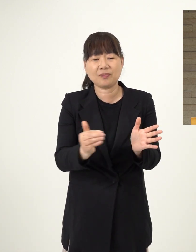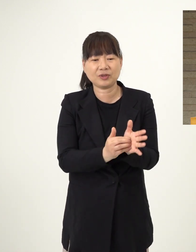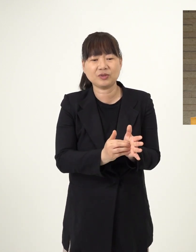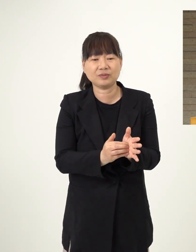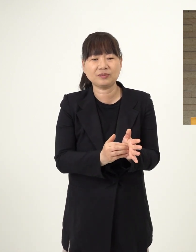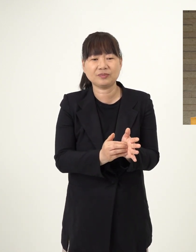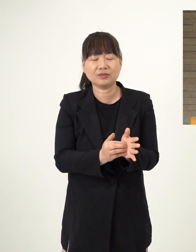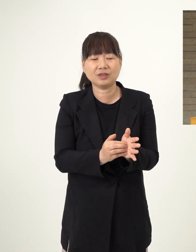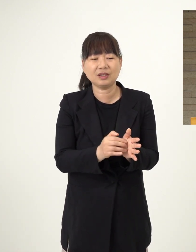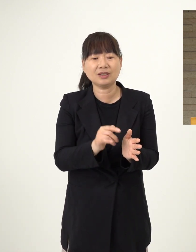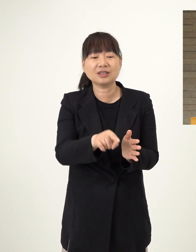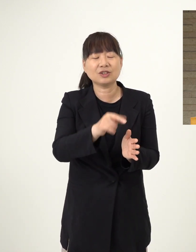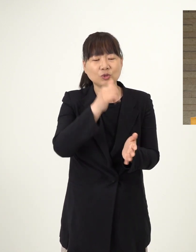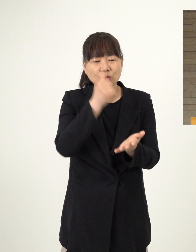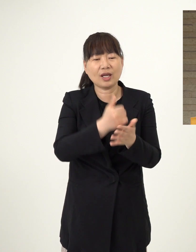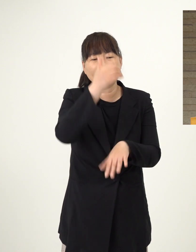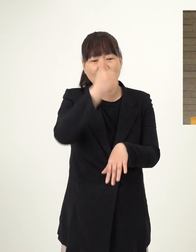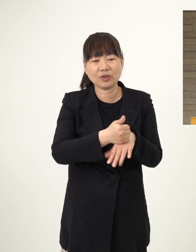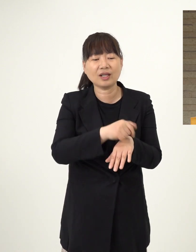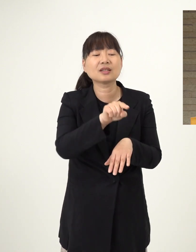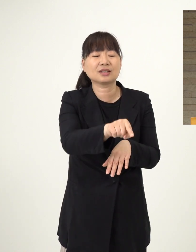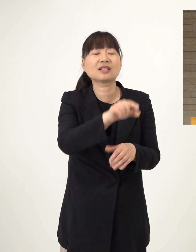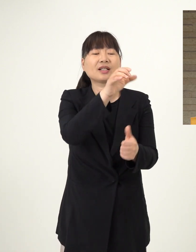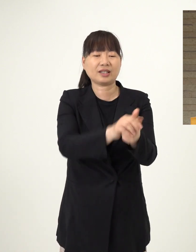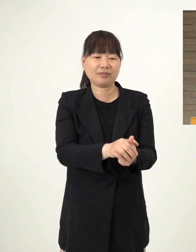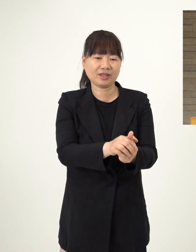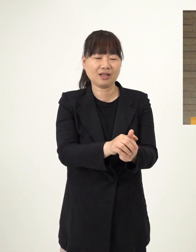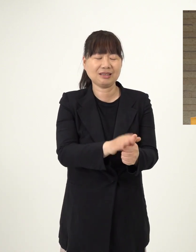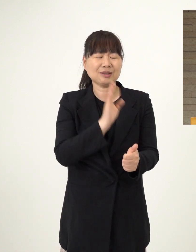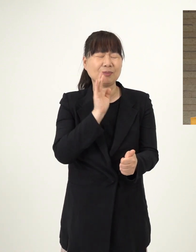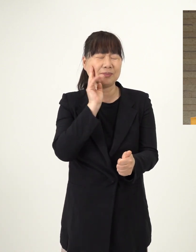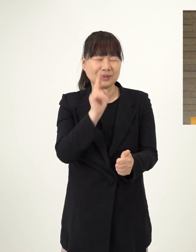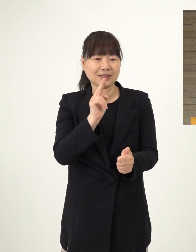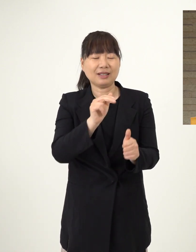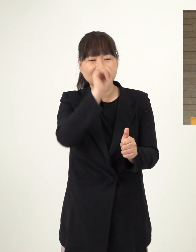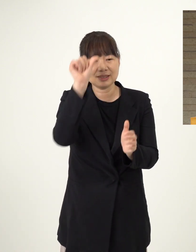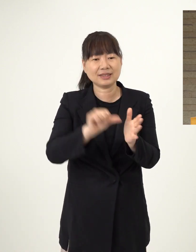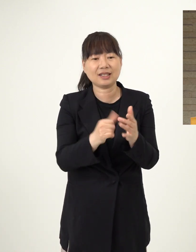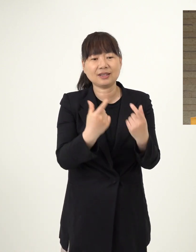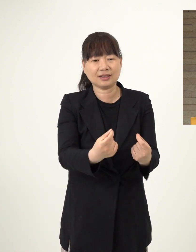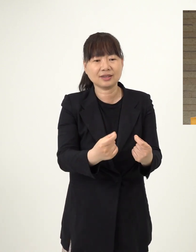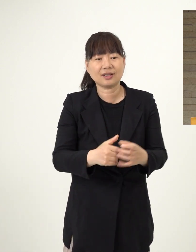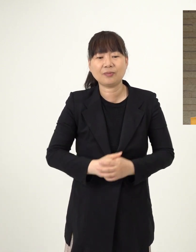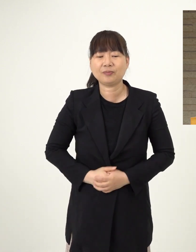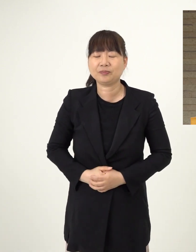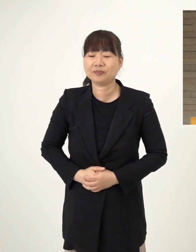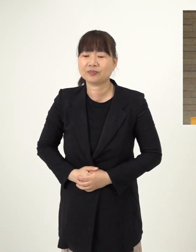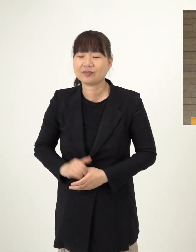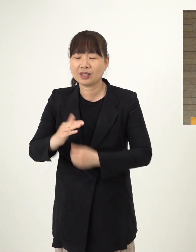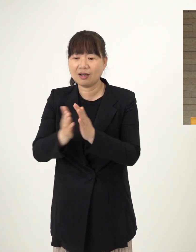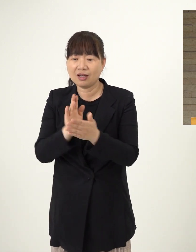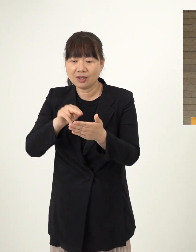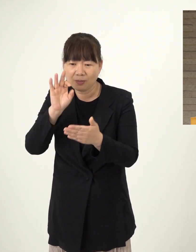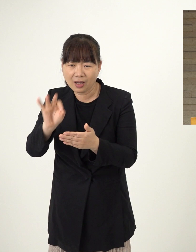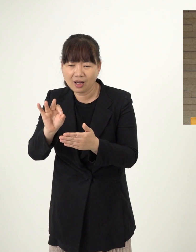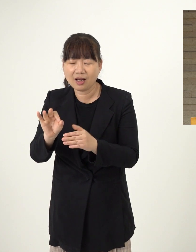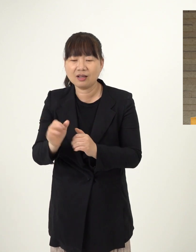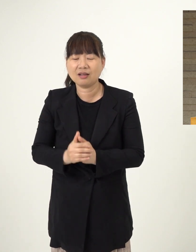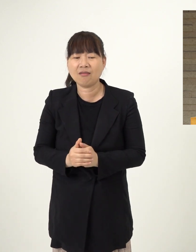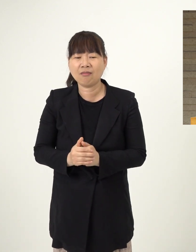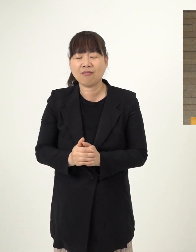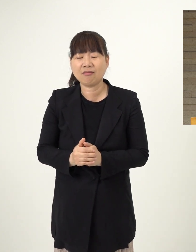얼마나 비참한 인생입니까? 성경을 잘 보십시다. 그 사람은 차라리